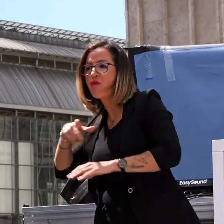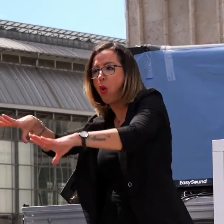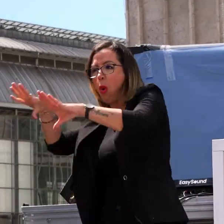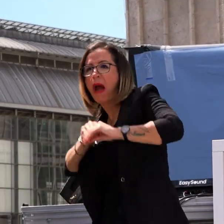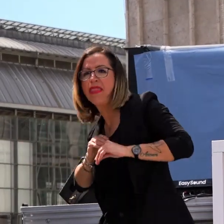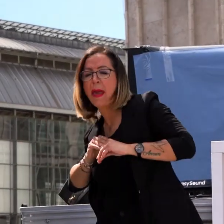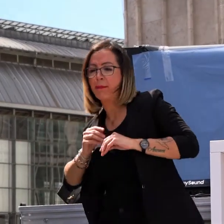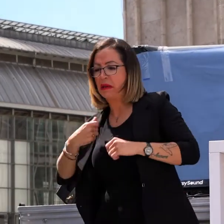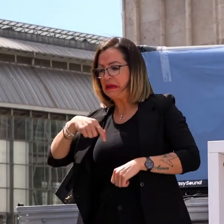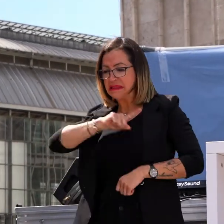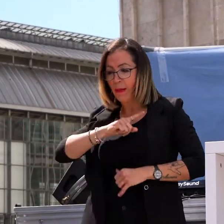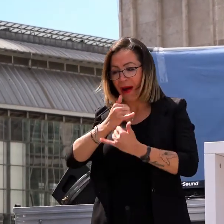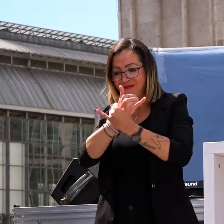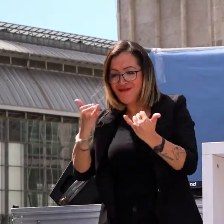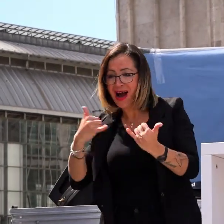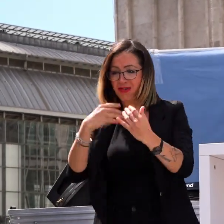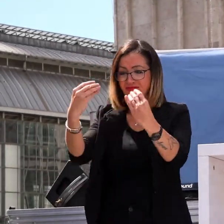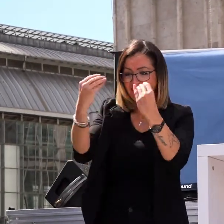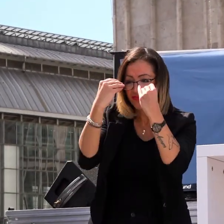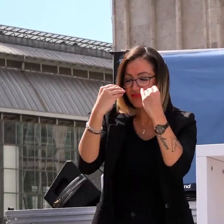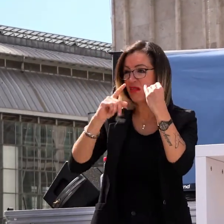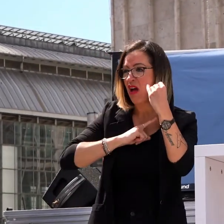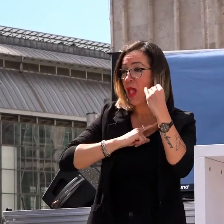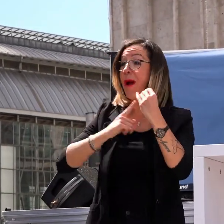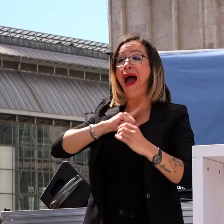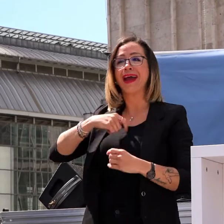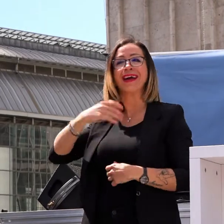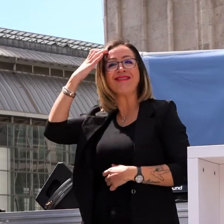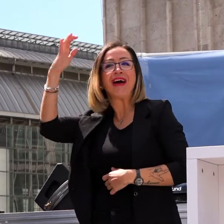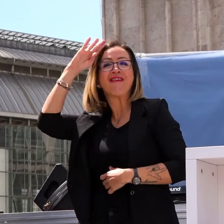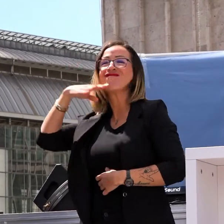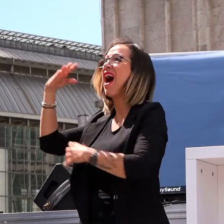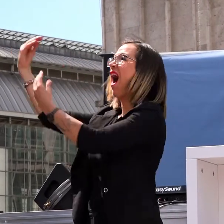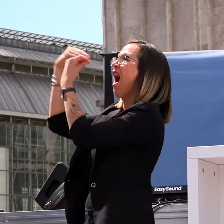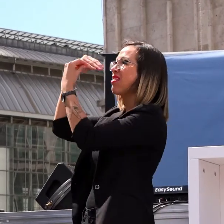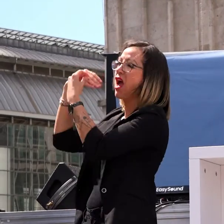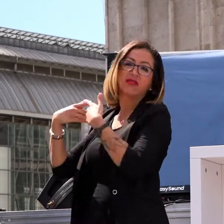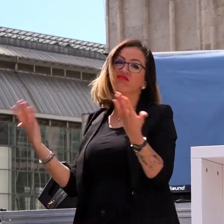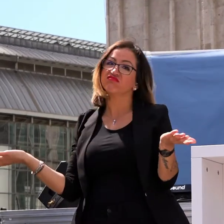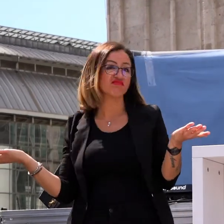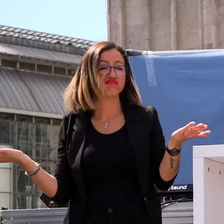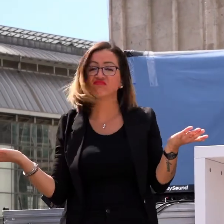selber anzueignen, die ich gerne von einer Vaterfigur vorgelebt bekommen hätte.